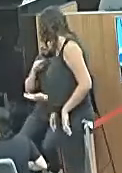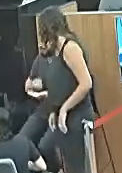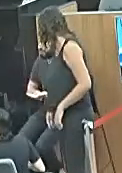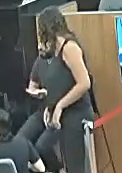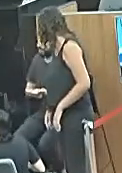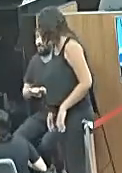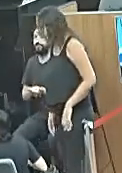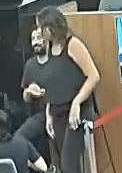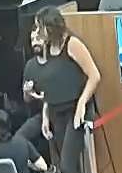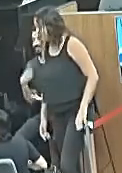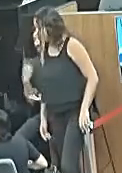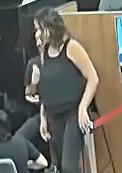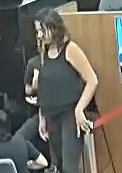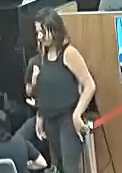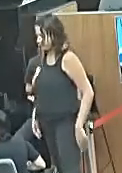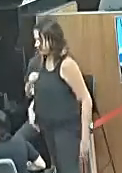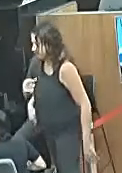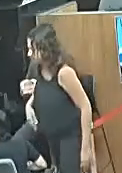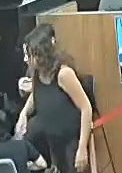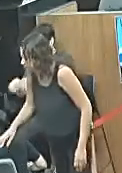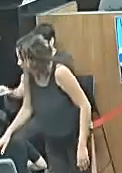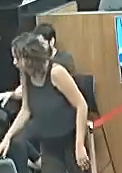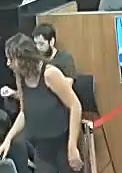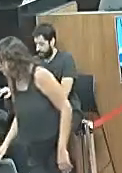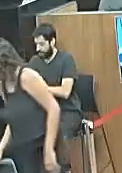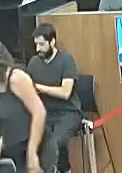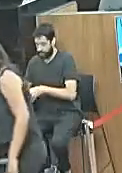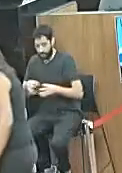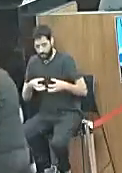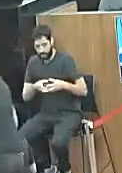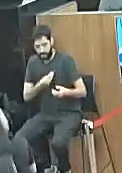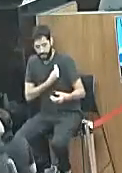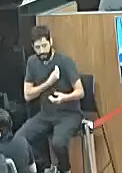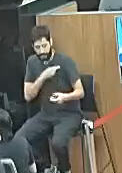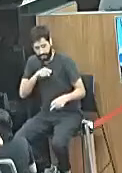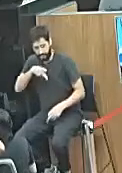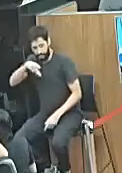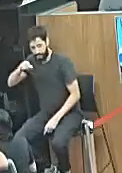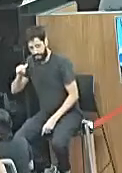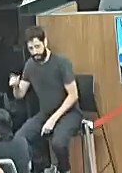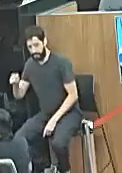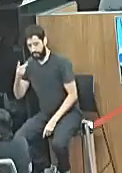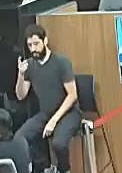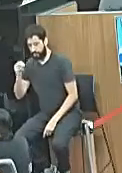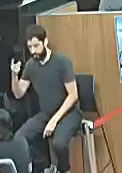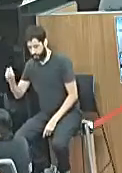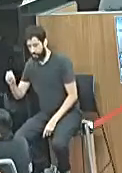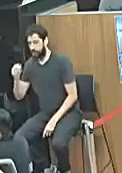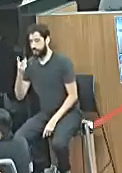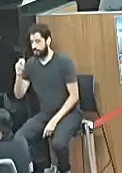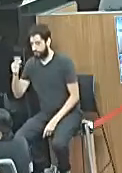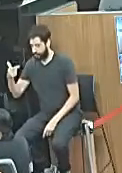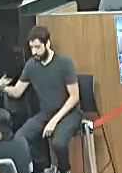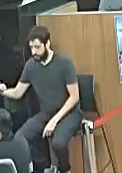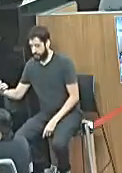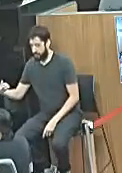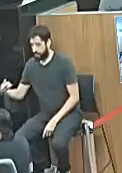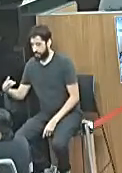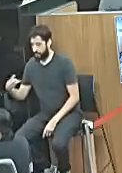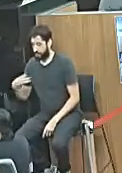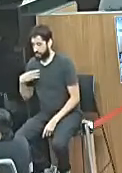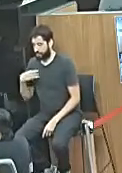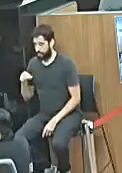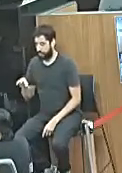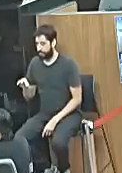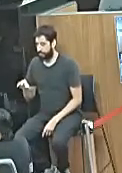participantes do grupo de educação da discussão participativa do ppg 2020 e 2023 vimos por meio deste